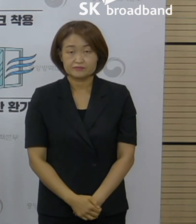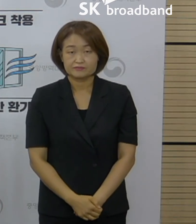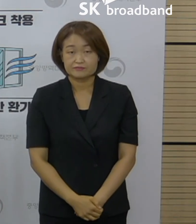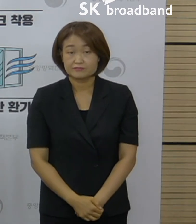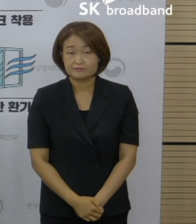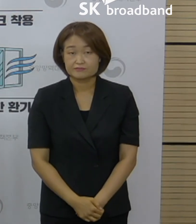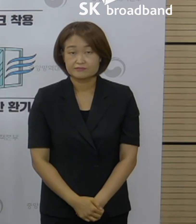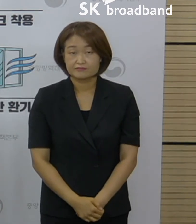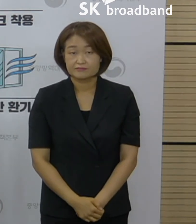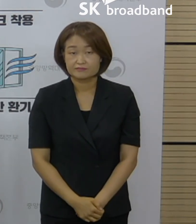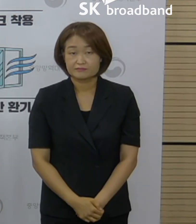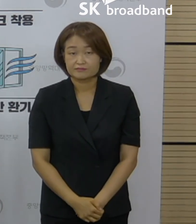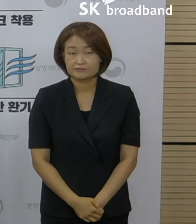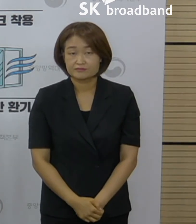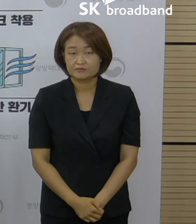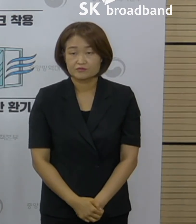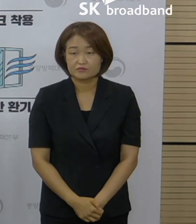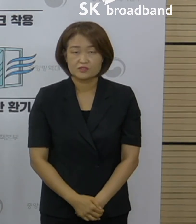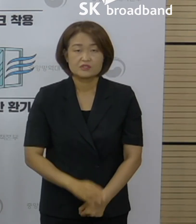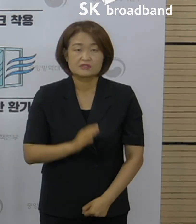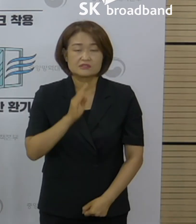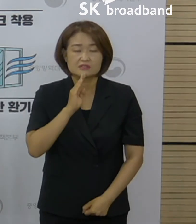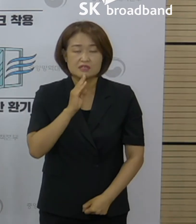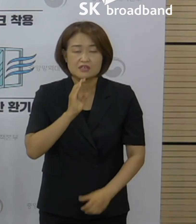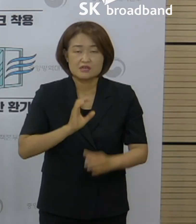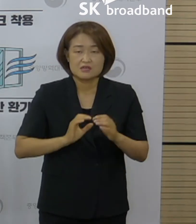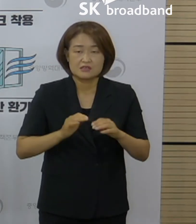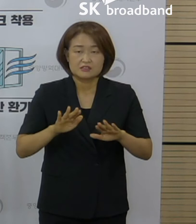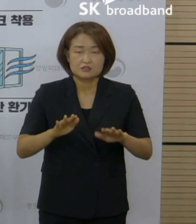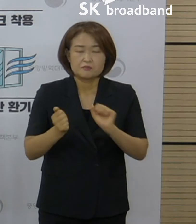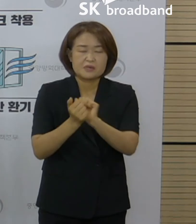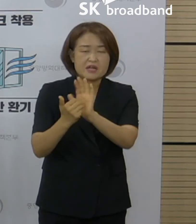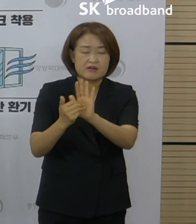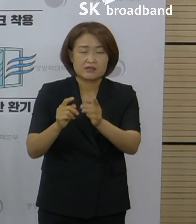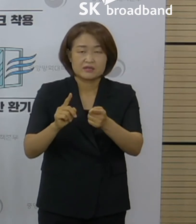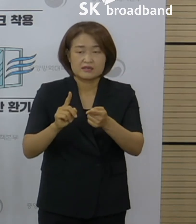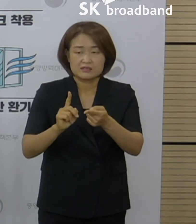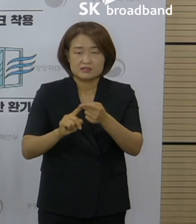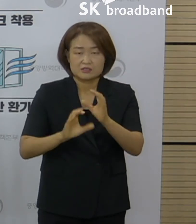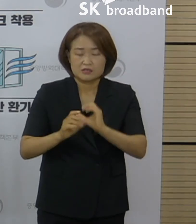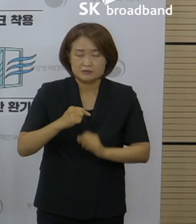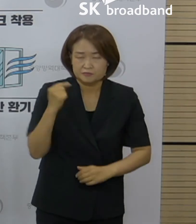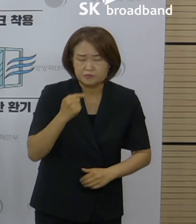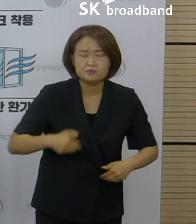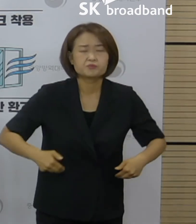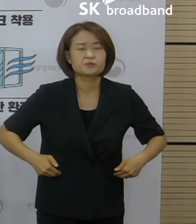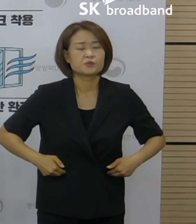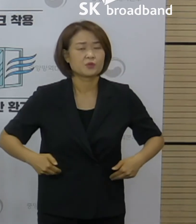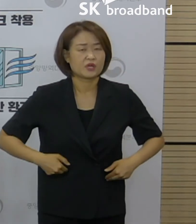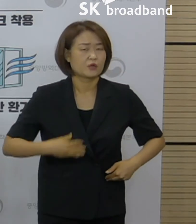그 방어력이 필요할 정도로 상당히 1이 일단 넘어서면 상당히 높은 수치를 차지하는데